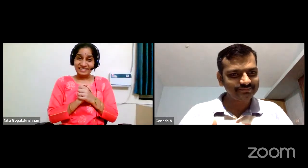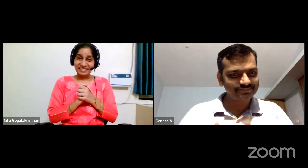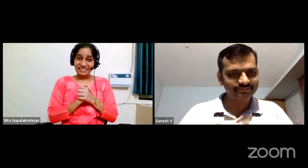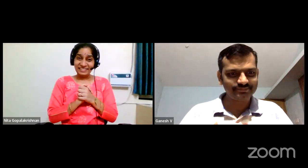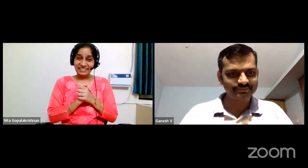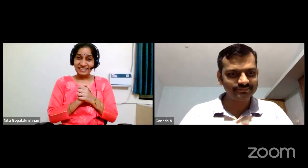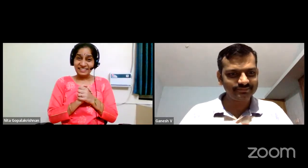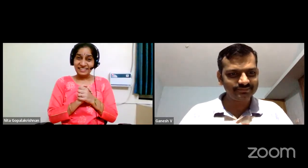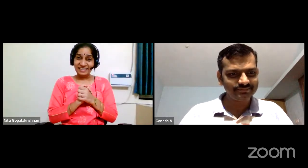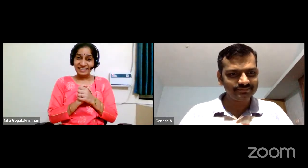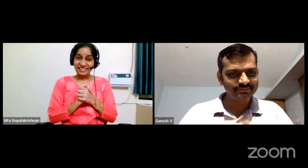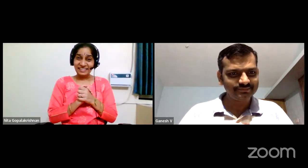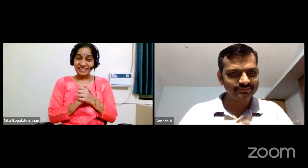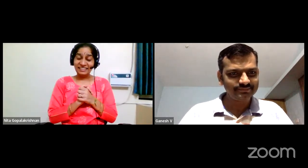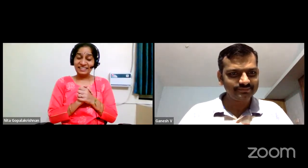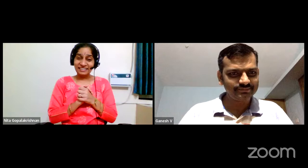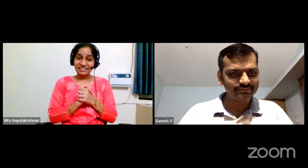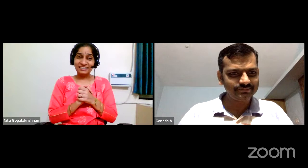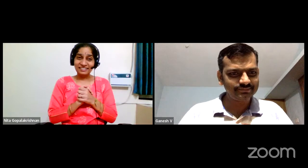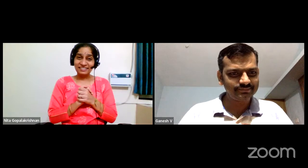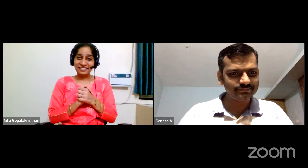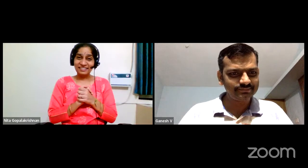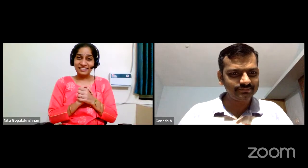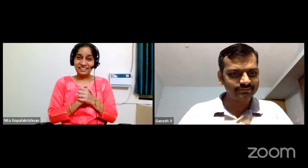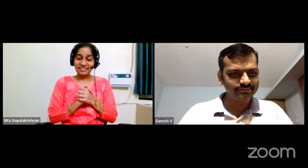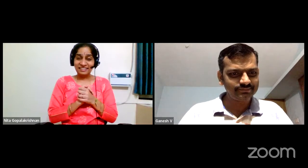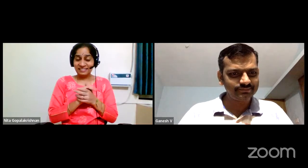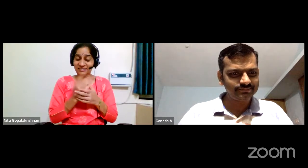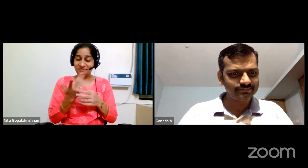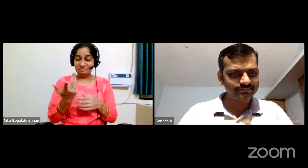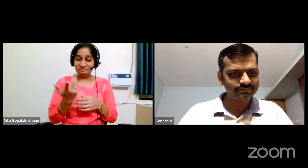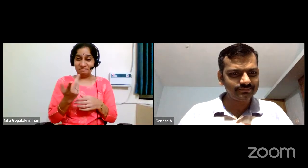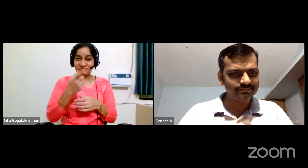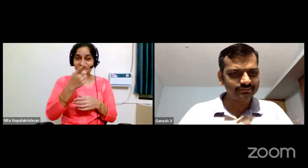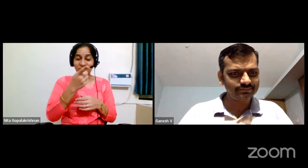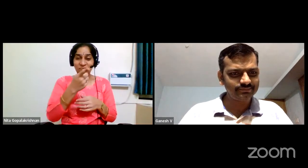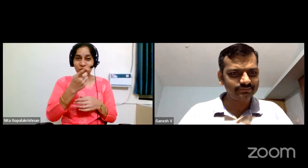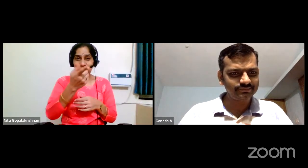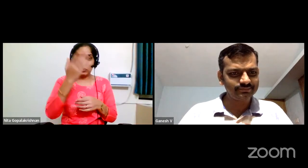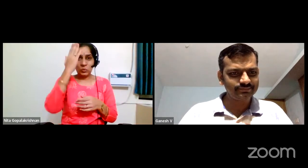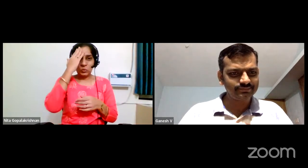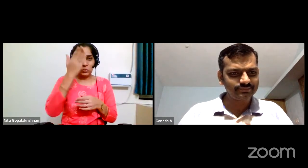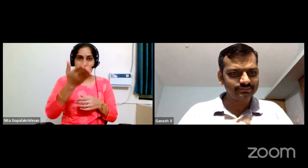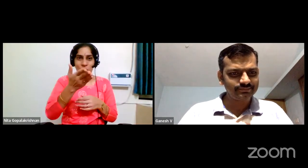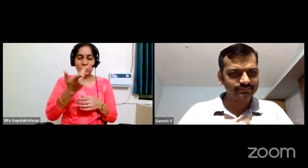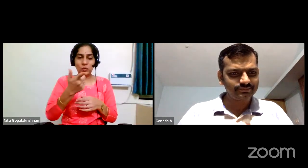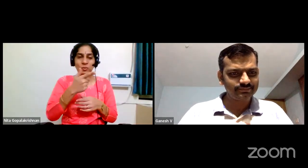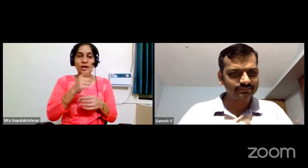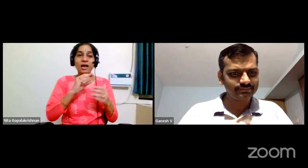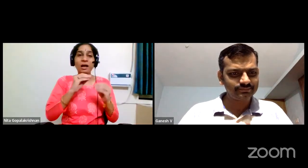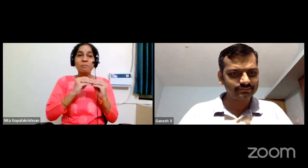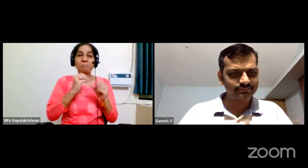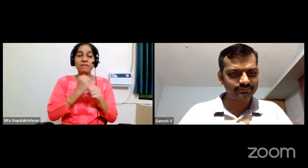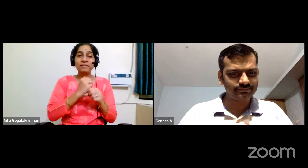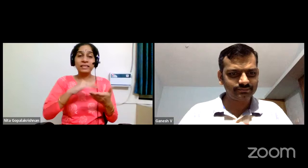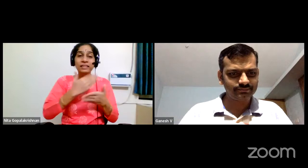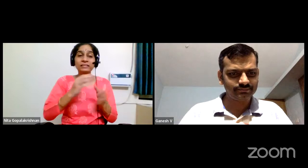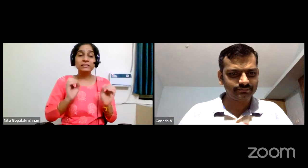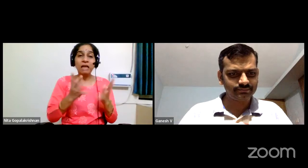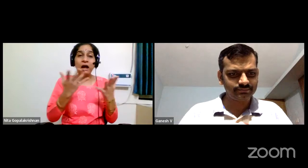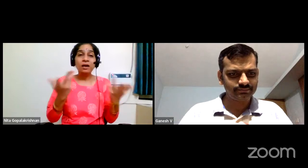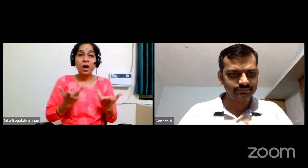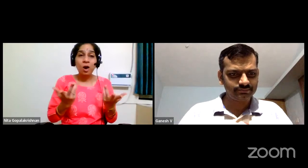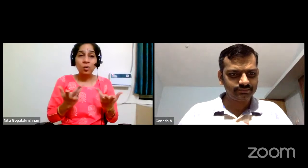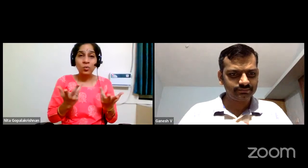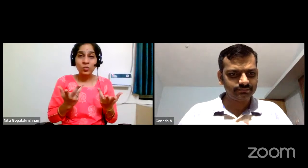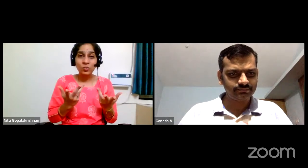तो आप जैसा कि सुनते हैं, अर्जुन सबसे पहले भगवान को बोलता है कि मेरा रथ इन सबके सामने लेके चलो,